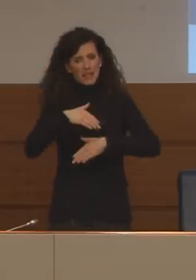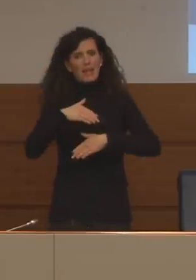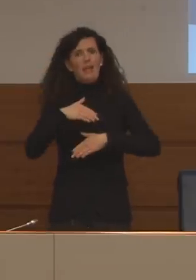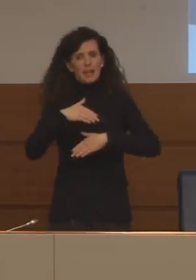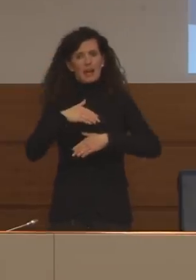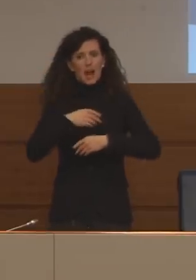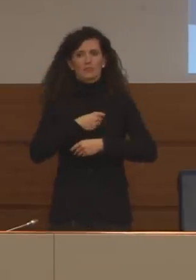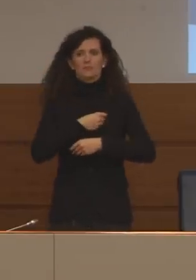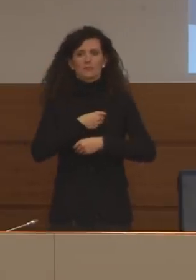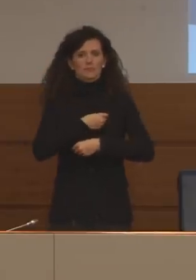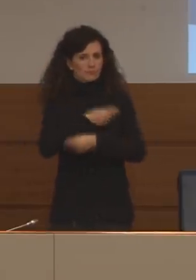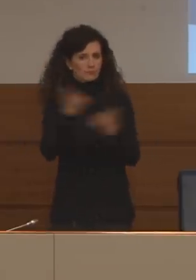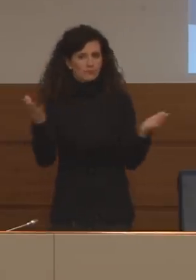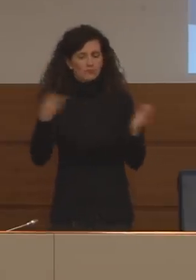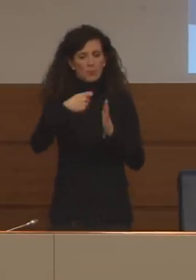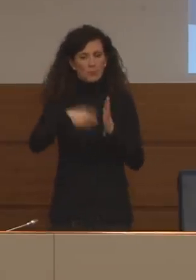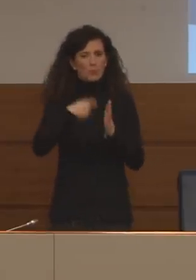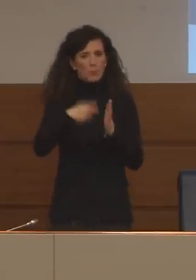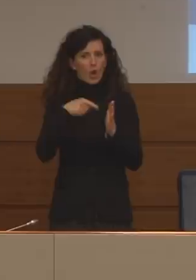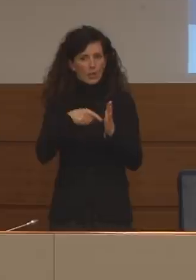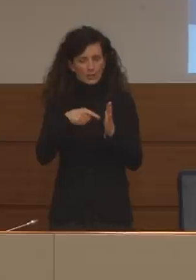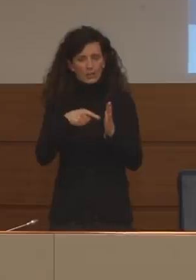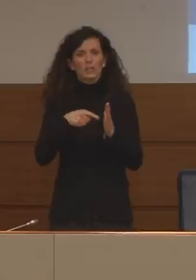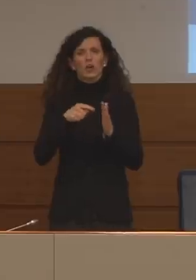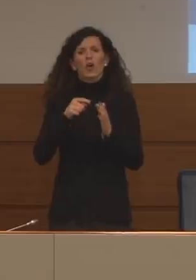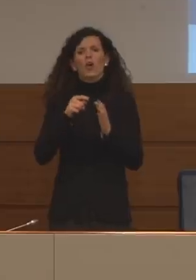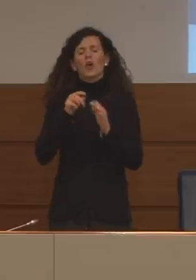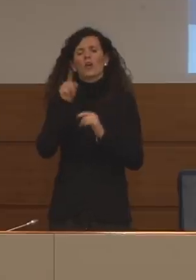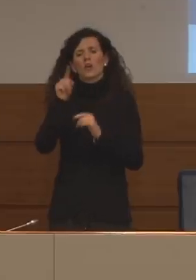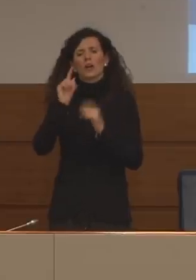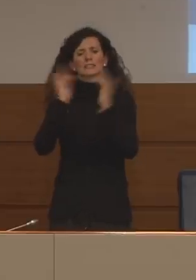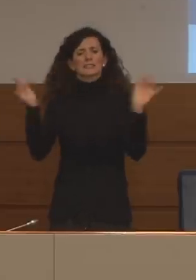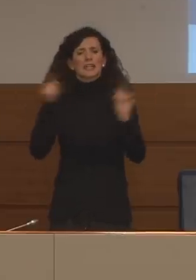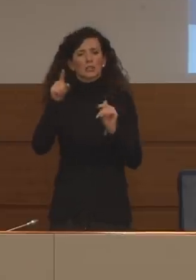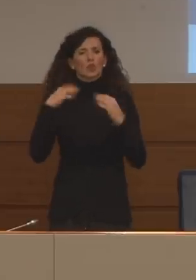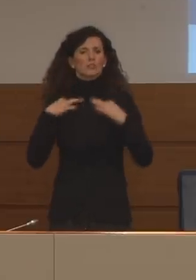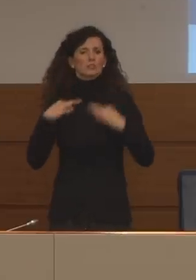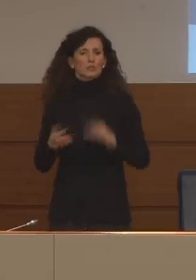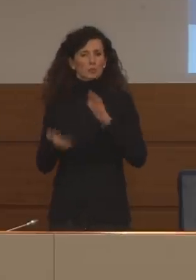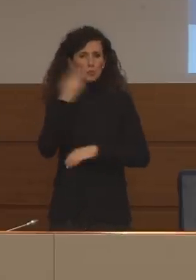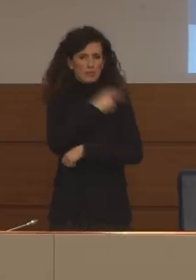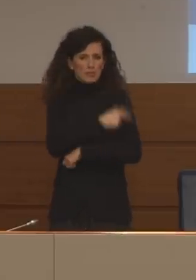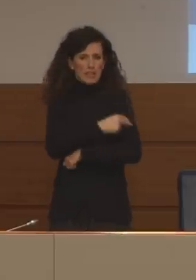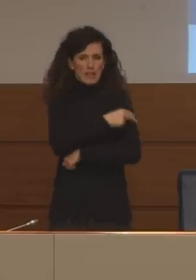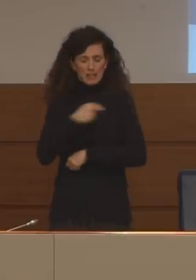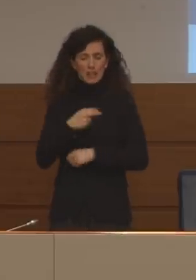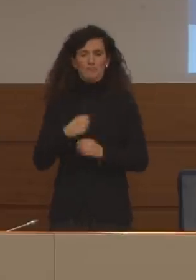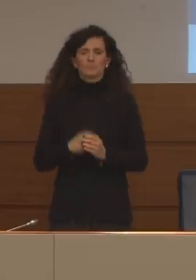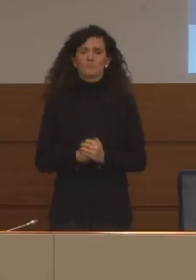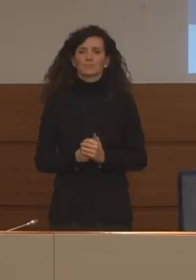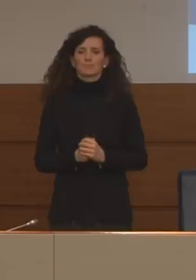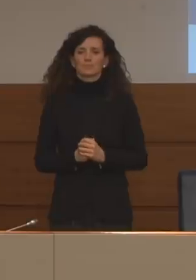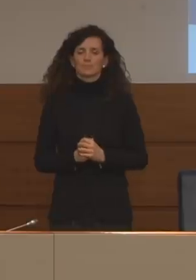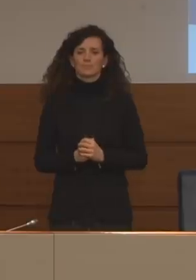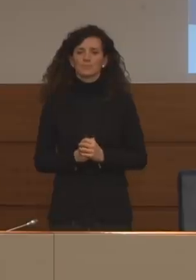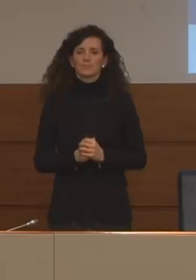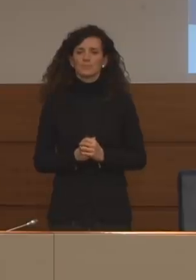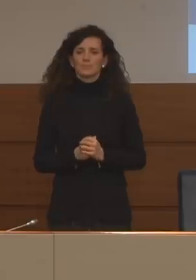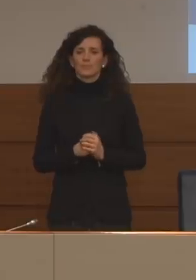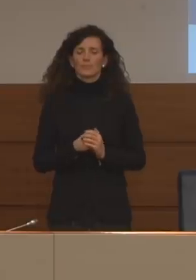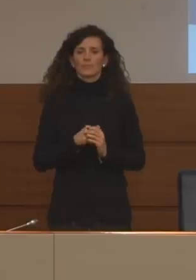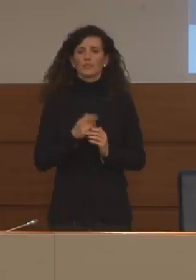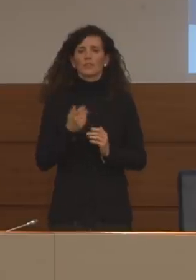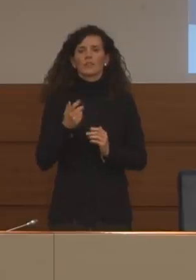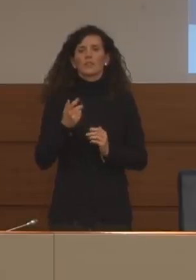è in fase di pubblicazione presso il nostro sito infine c'è la considerazione negli altri giorni vi